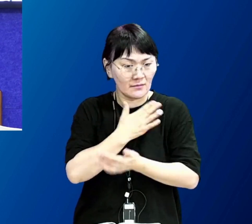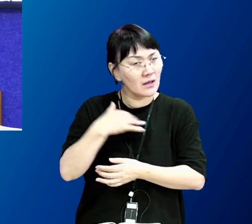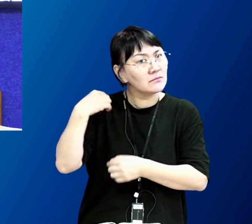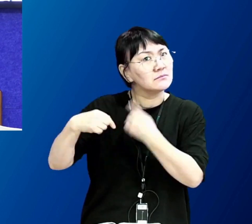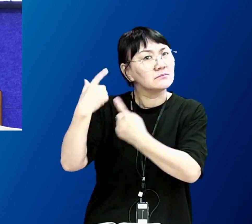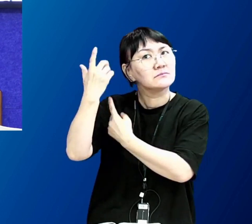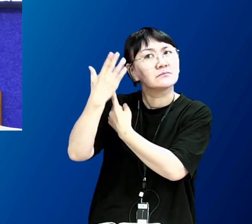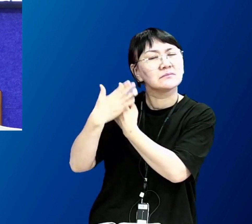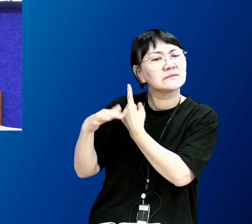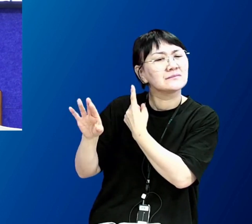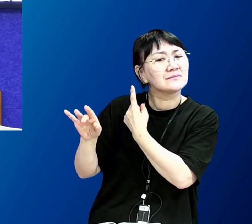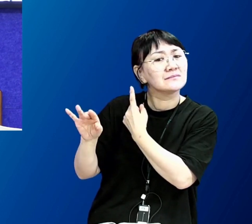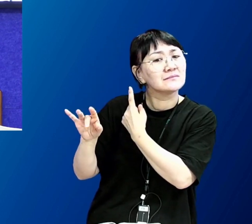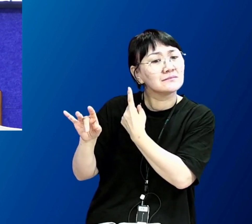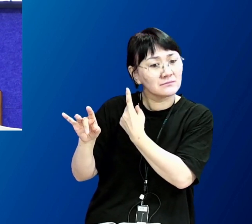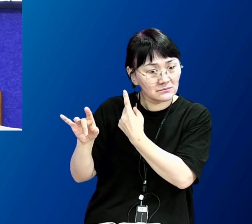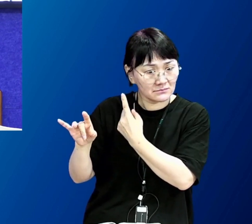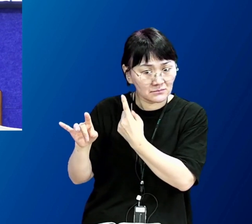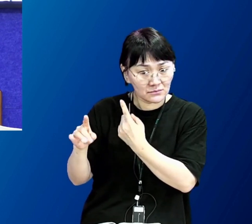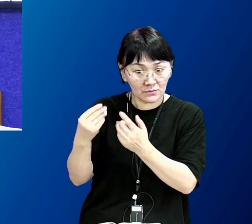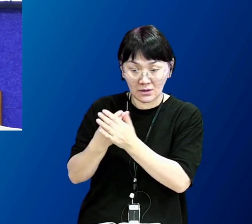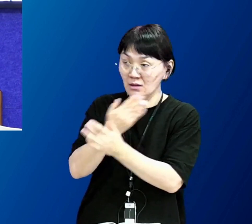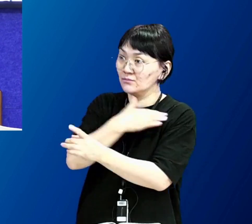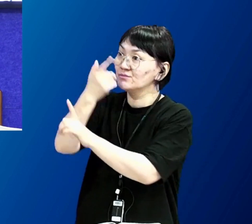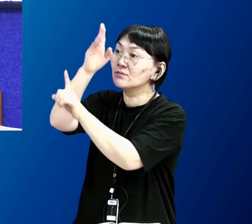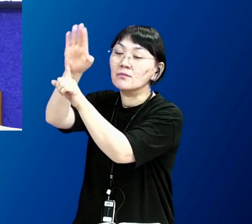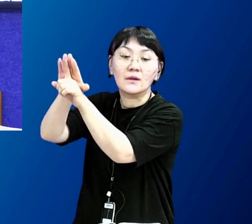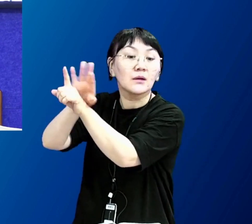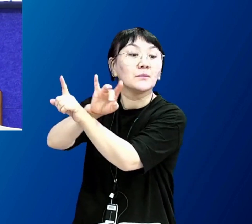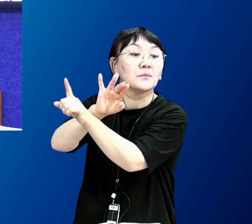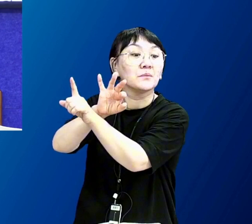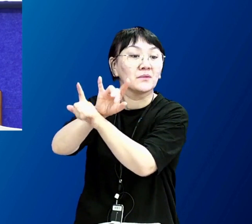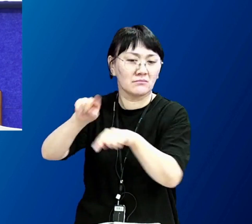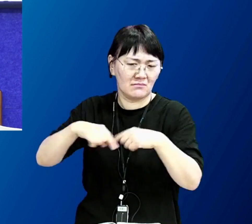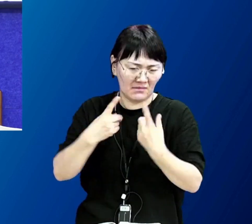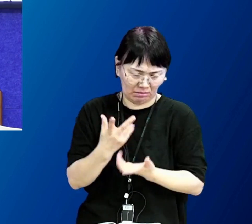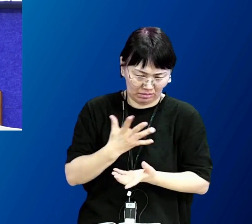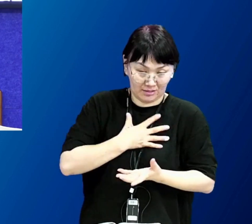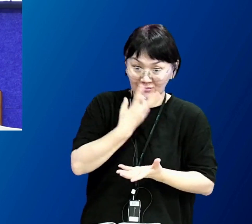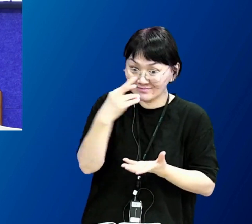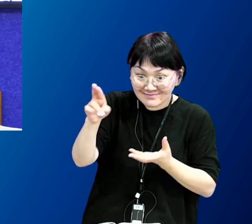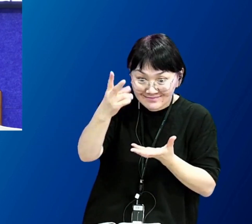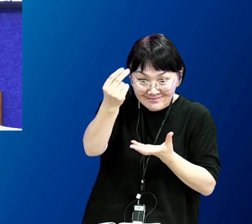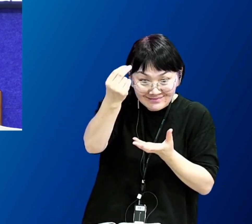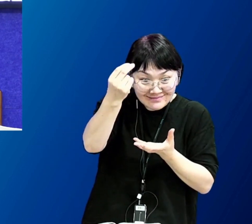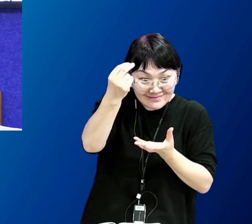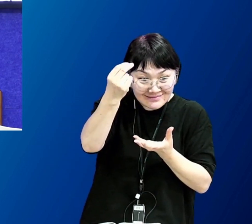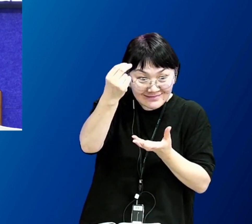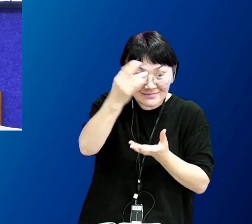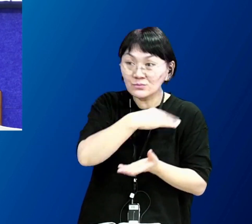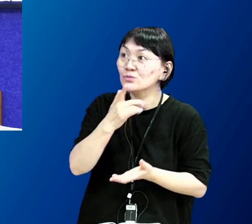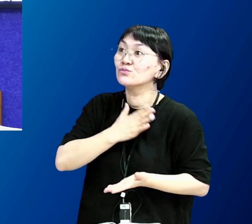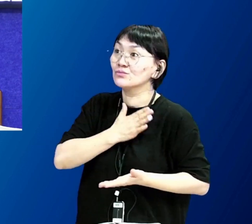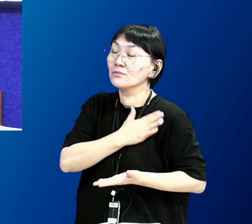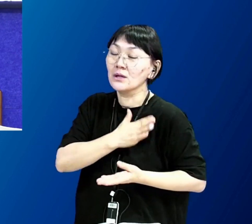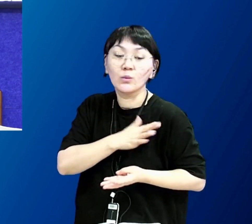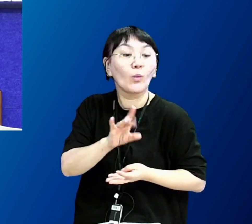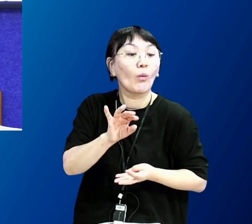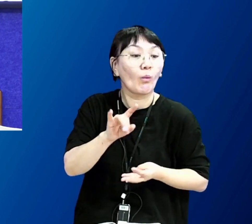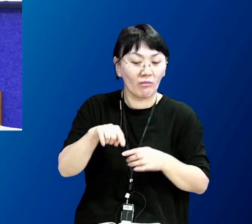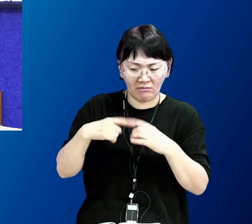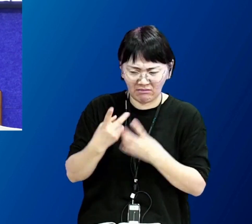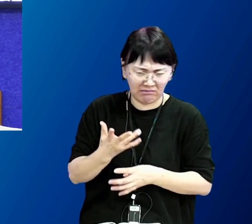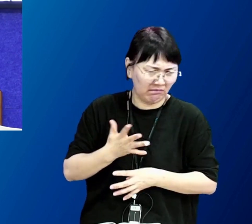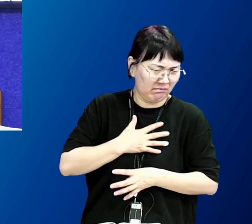яаж хайрласан бэ? За эзнийг хайрлах нь юу гэсэн гинэ? Гэм нүглийг үзэн ядах гэж хэлсэн мэз. Эзнийг хайрлана гэдэг нь